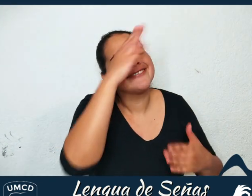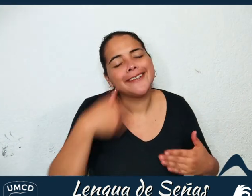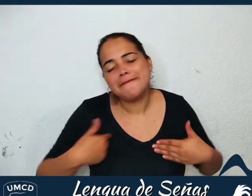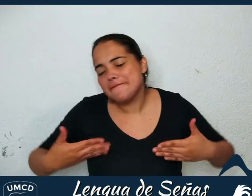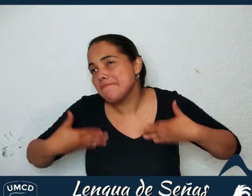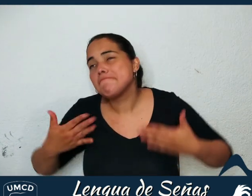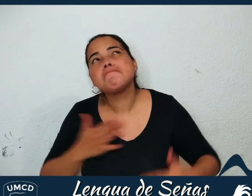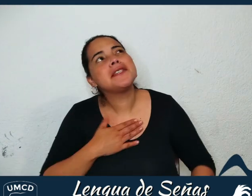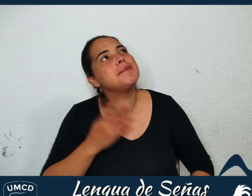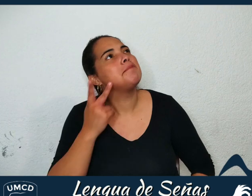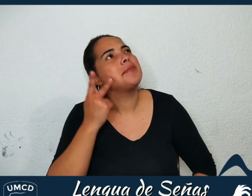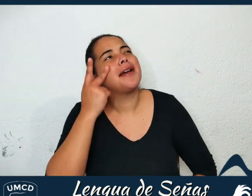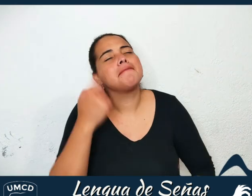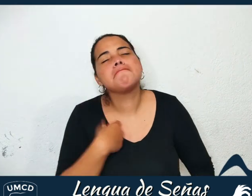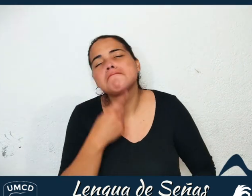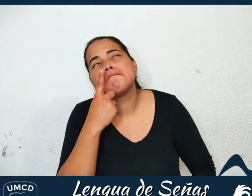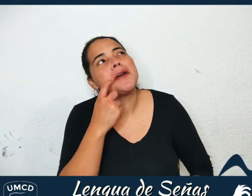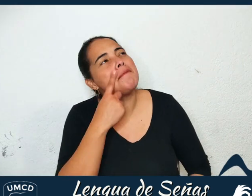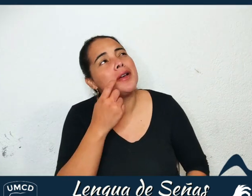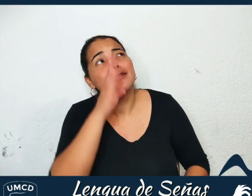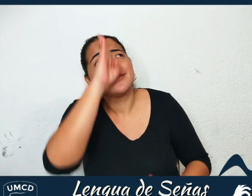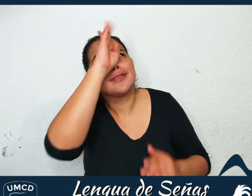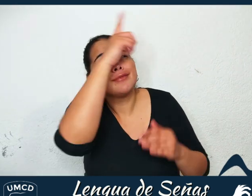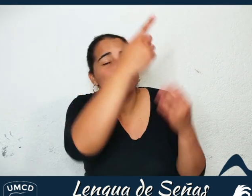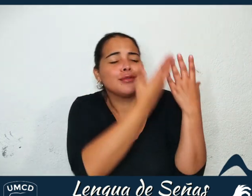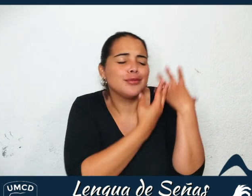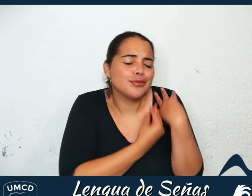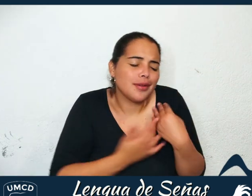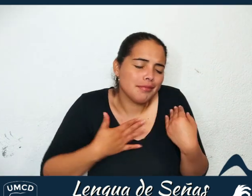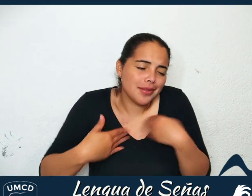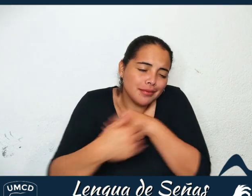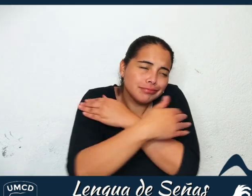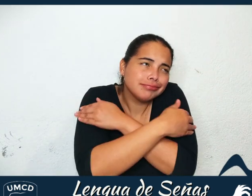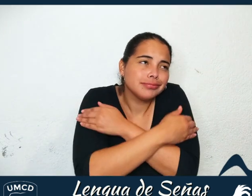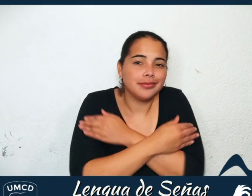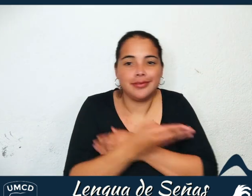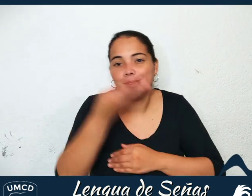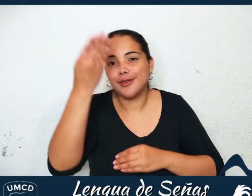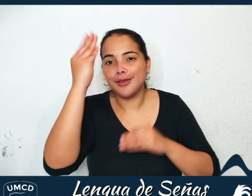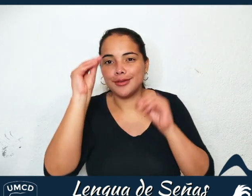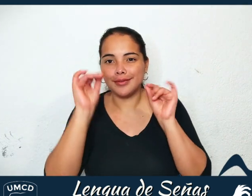al Dios que está a nuestro lado y que siempre nos brinda de su consuelo.